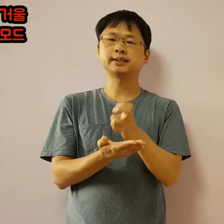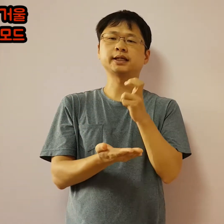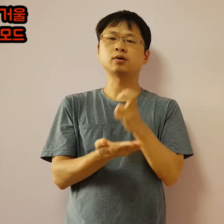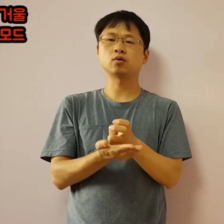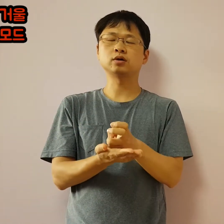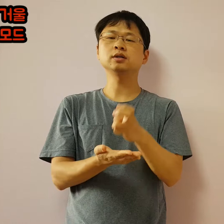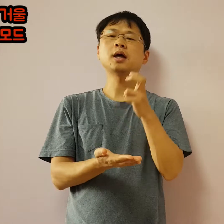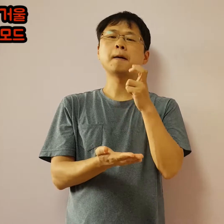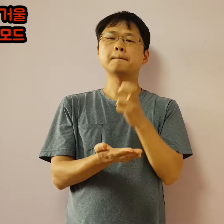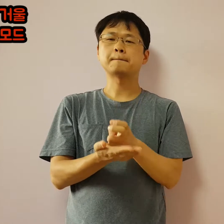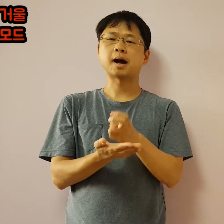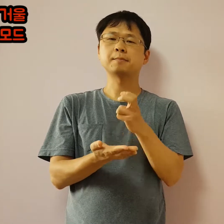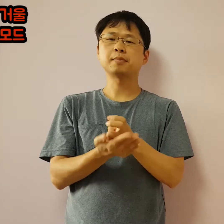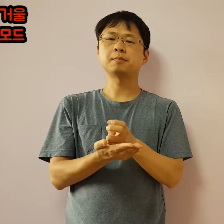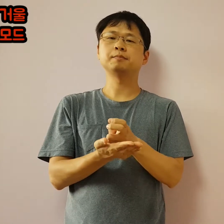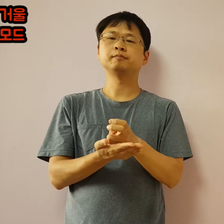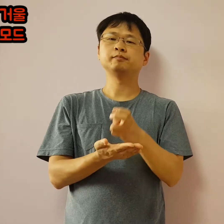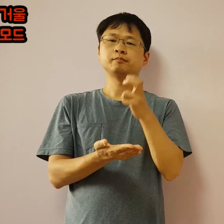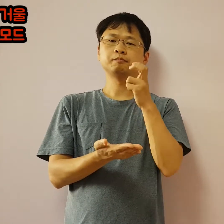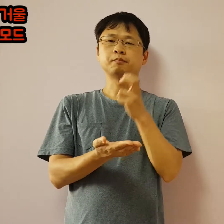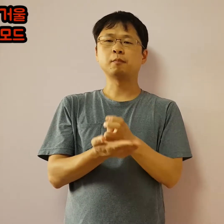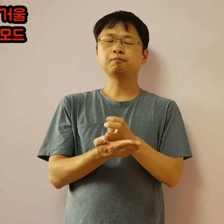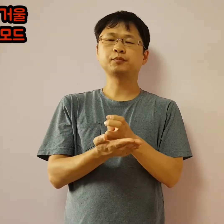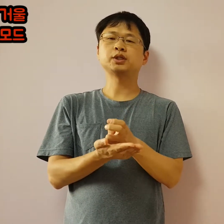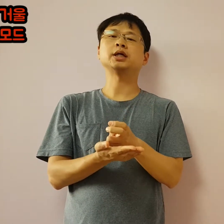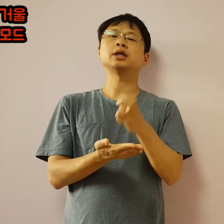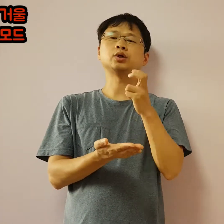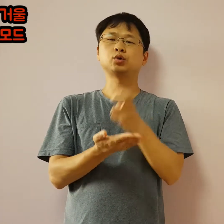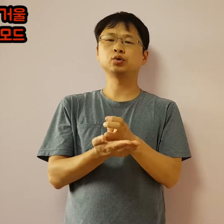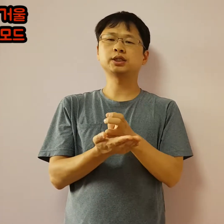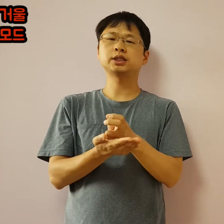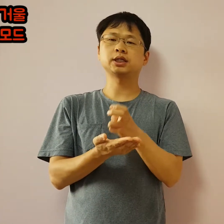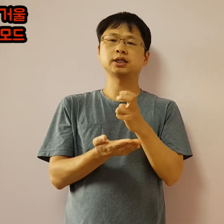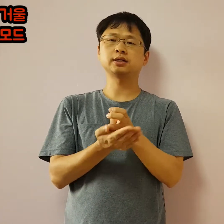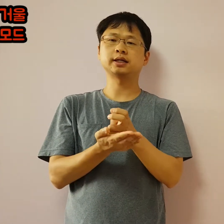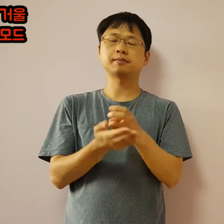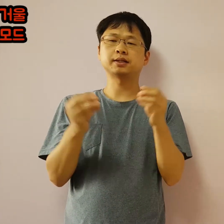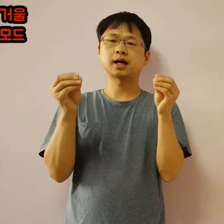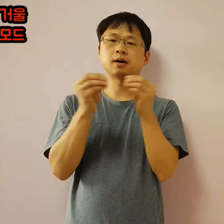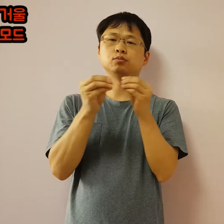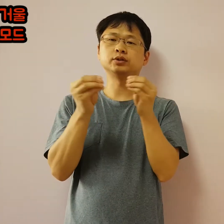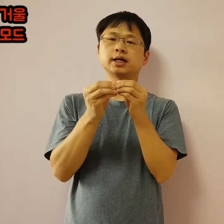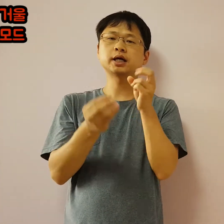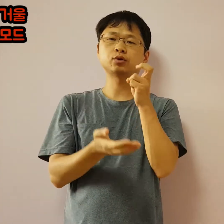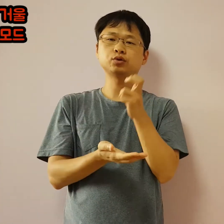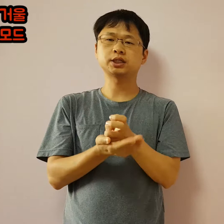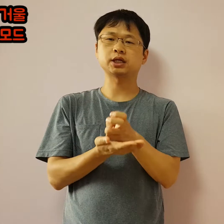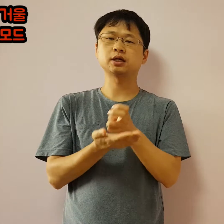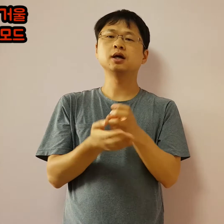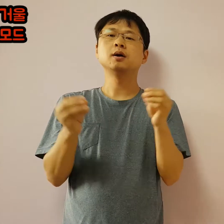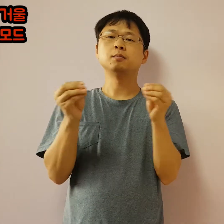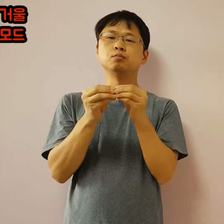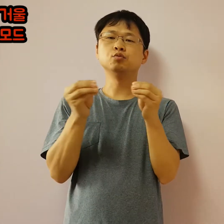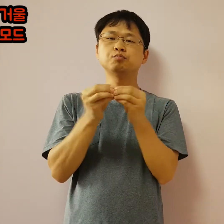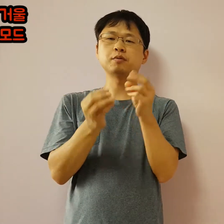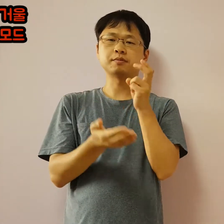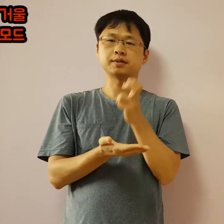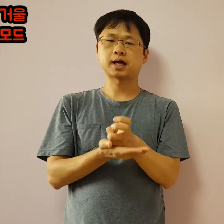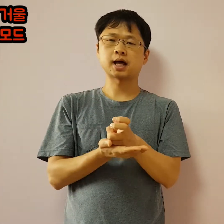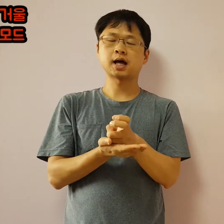법칙 혹은 방법, 법칙, 규칙, 이걸 얘기합니다. 문장의 규칙,